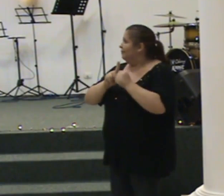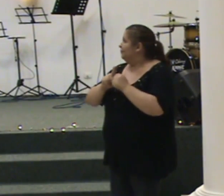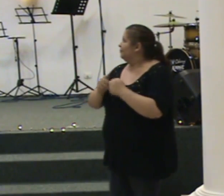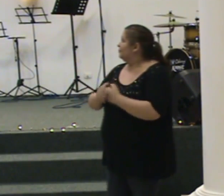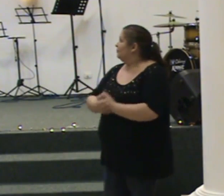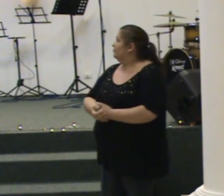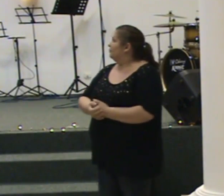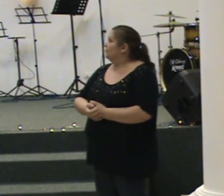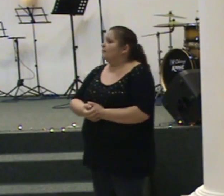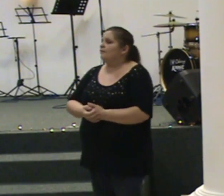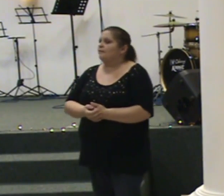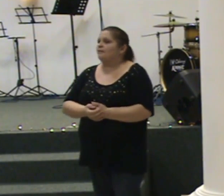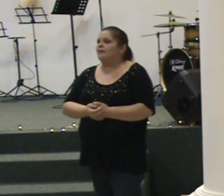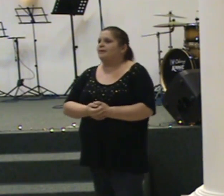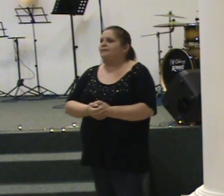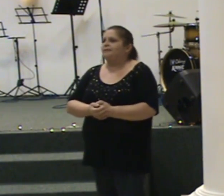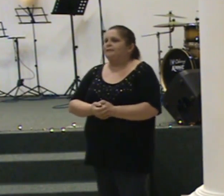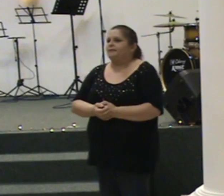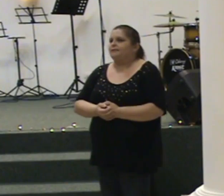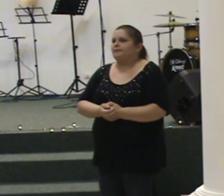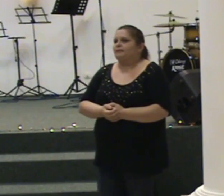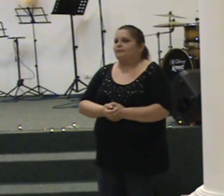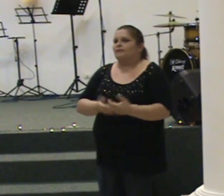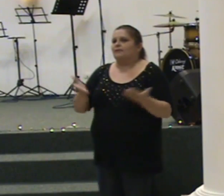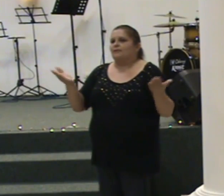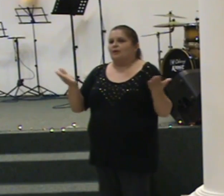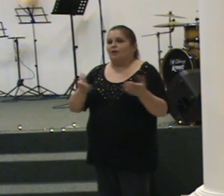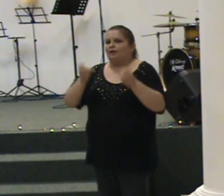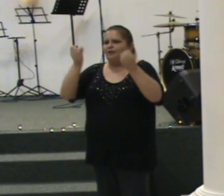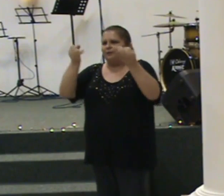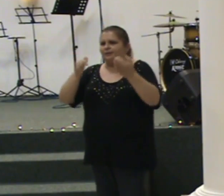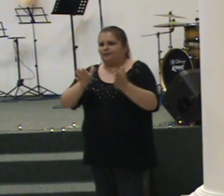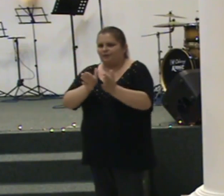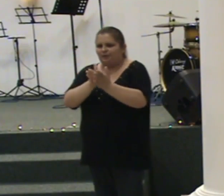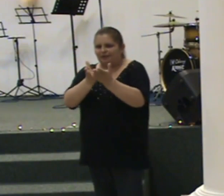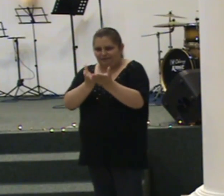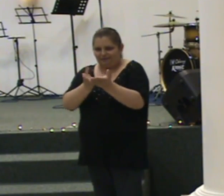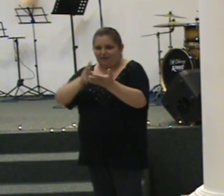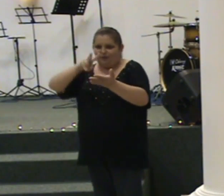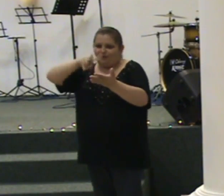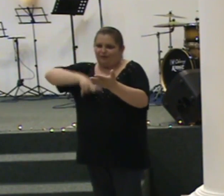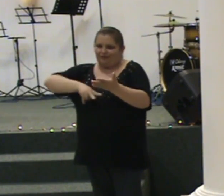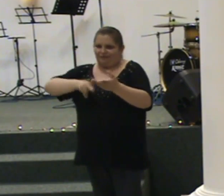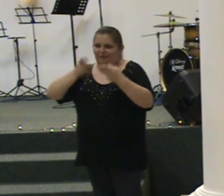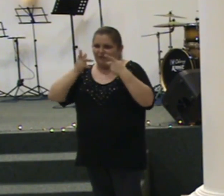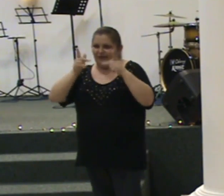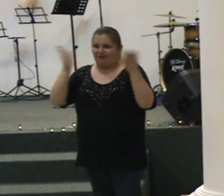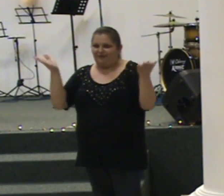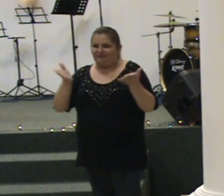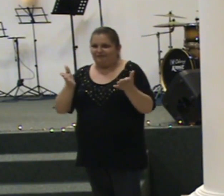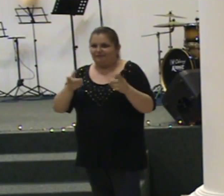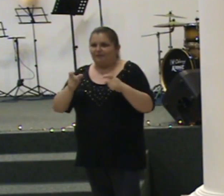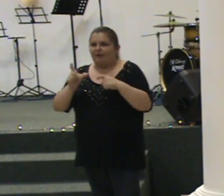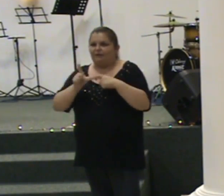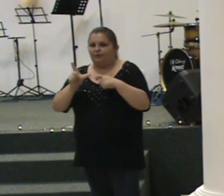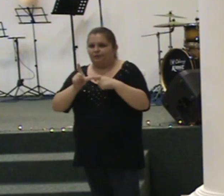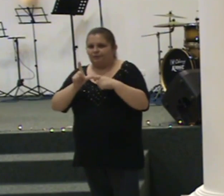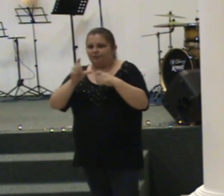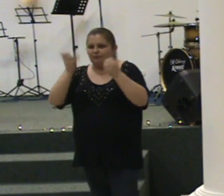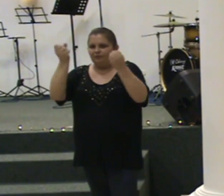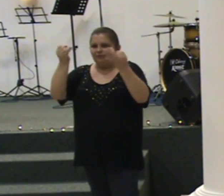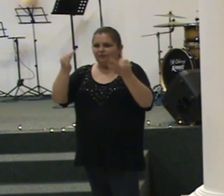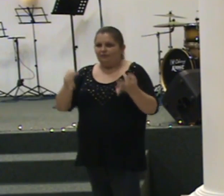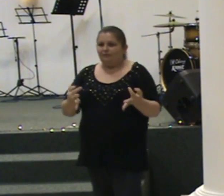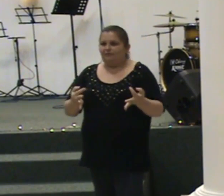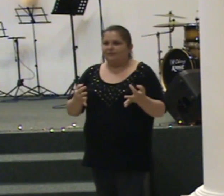Deus é tremendo, né? Nós vamos falar aqui a palavra que eu escolhi para ler, está lá no livro de Lucas, foi o mesmo